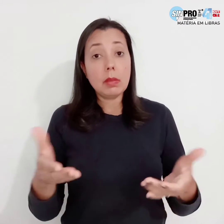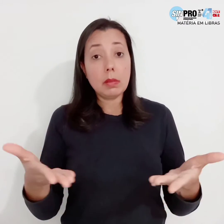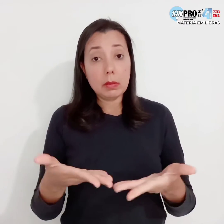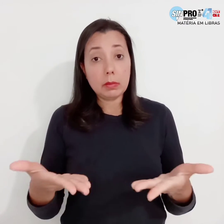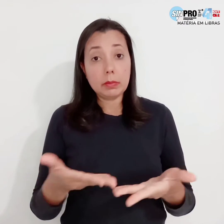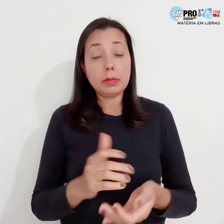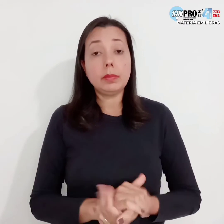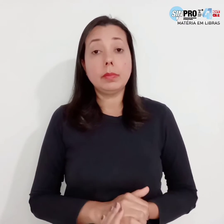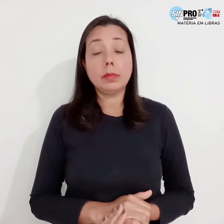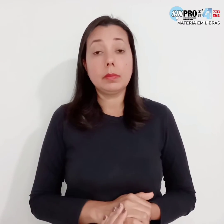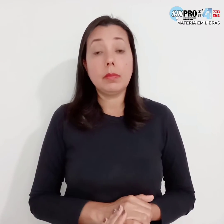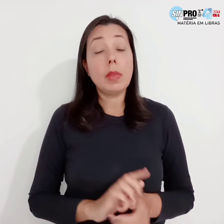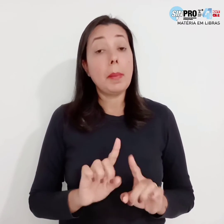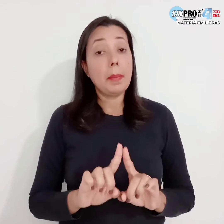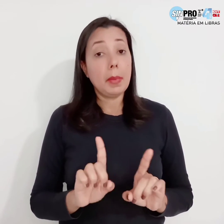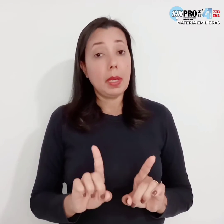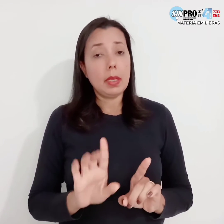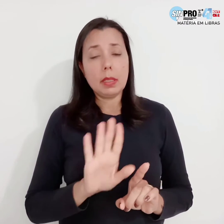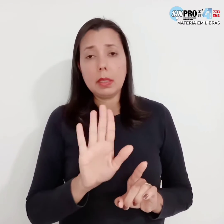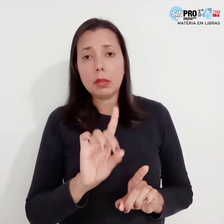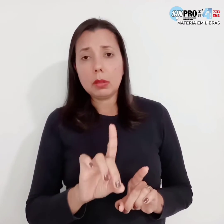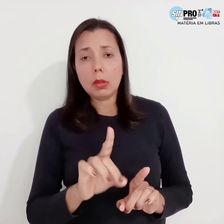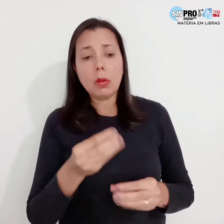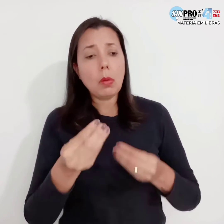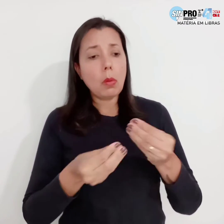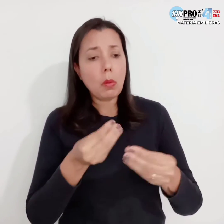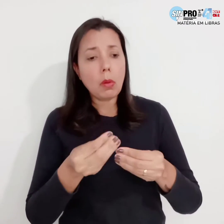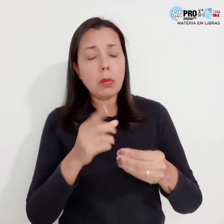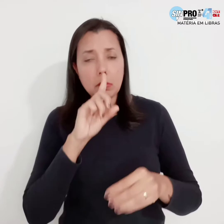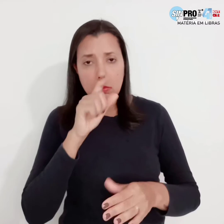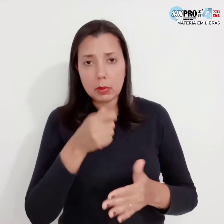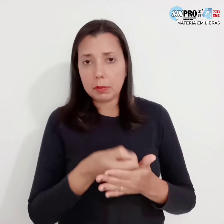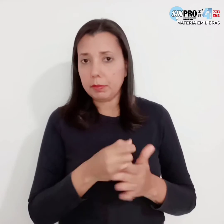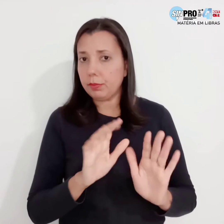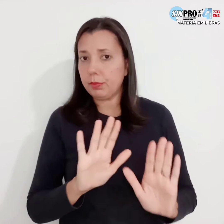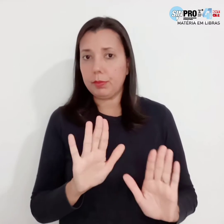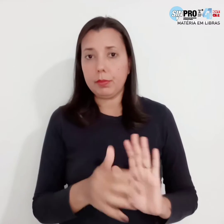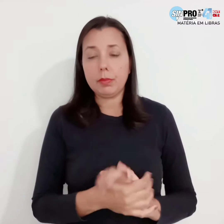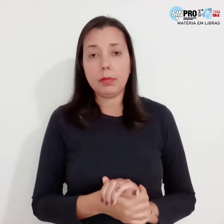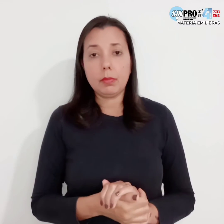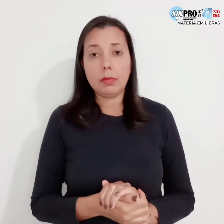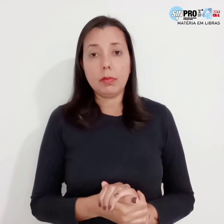situação, mas não é a condição determinante. A